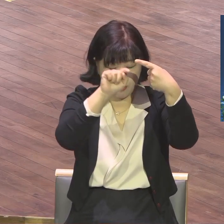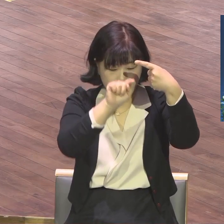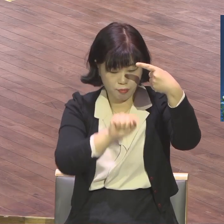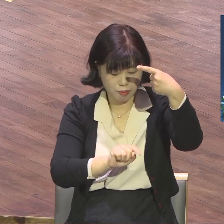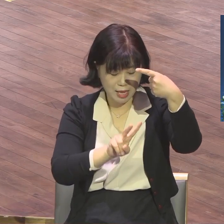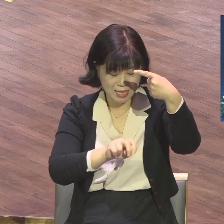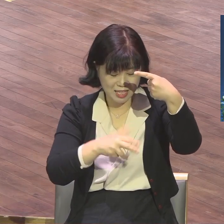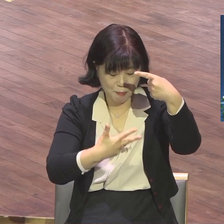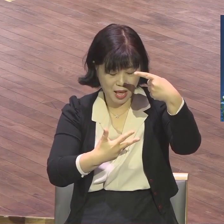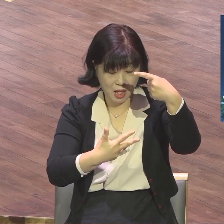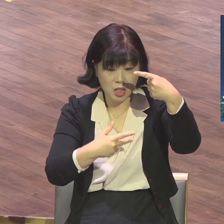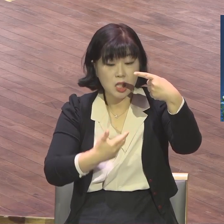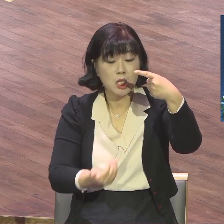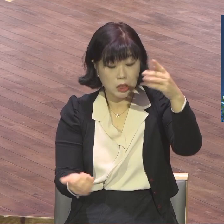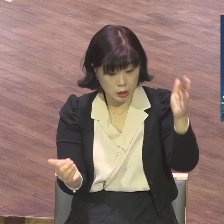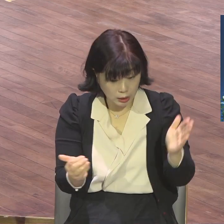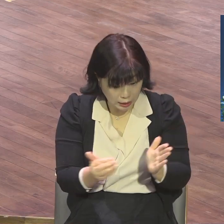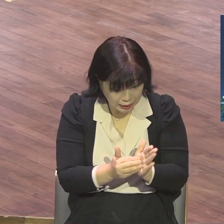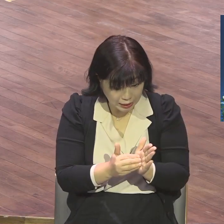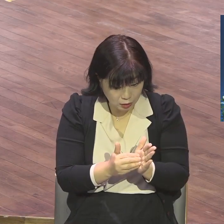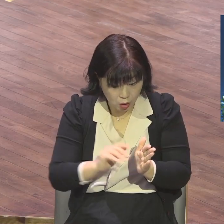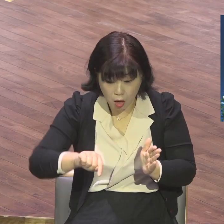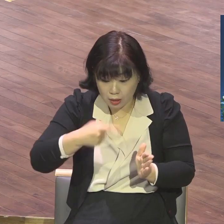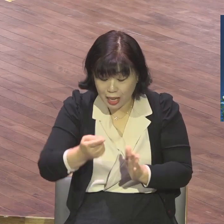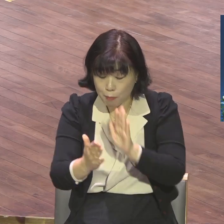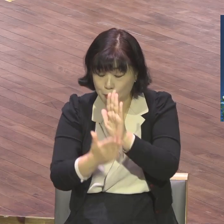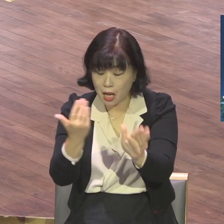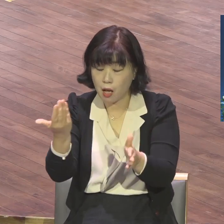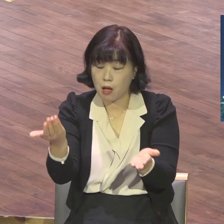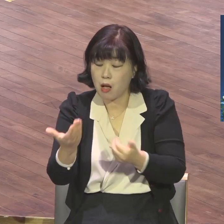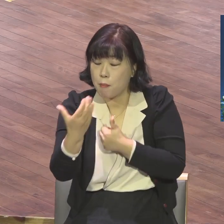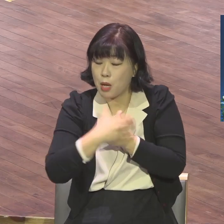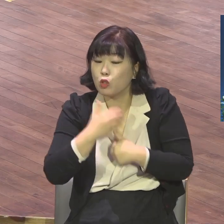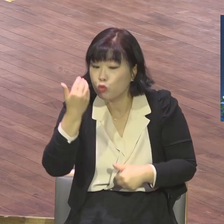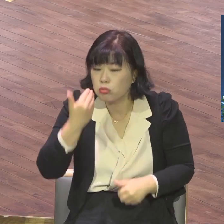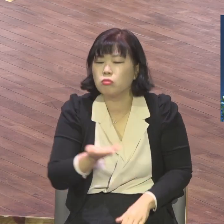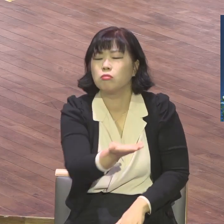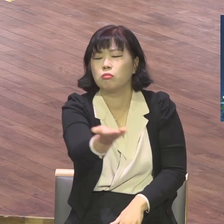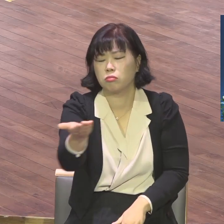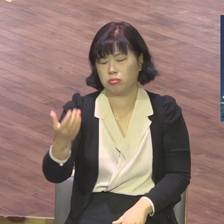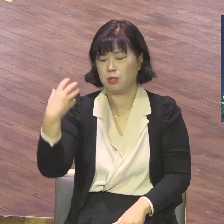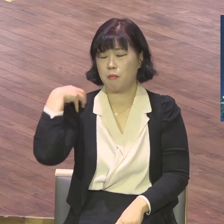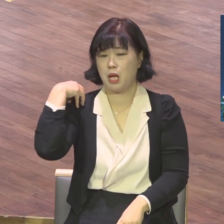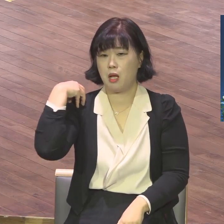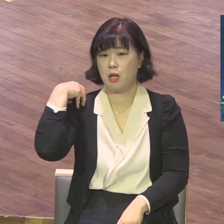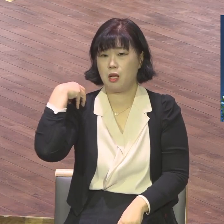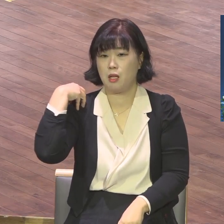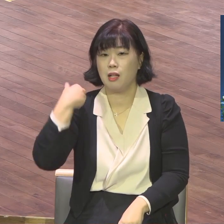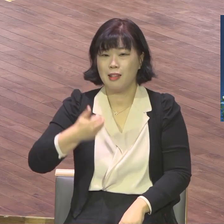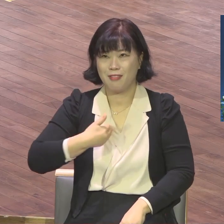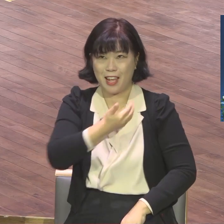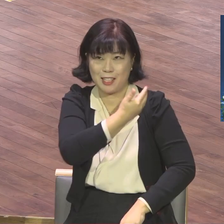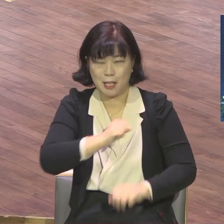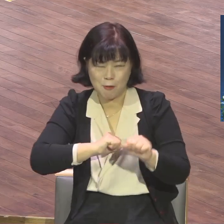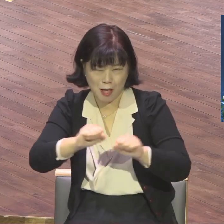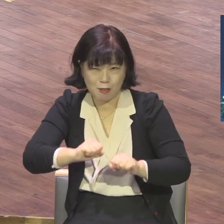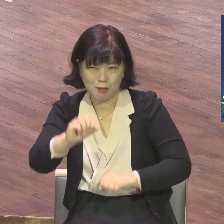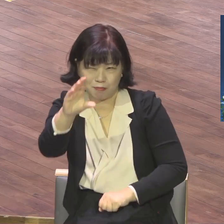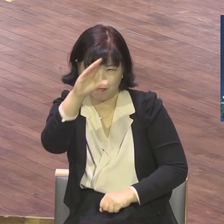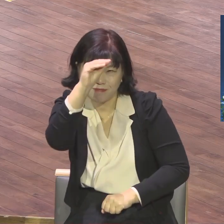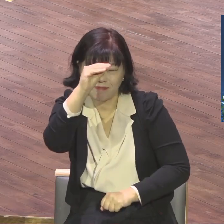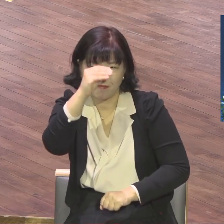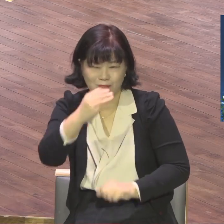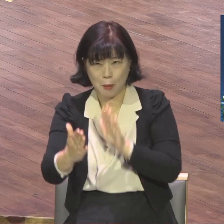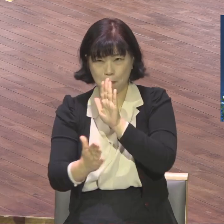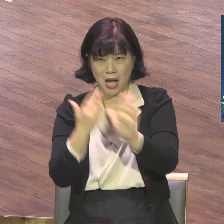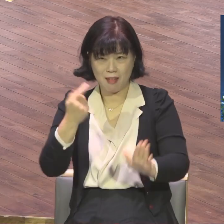후속편은 계속해서 진행이 되는 것이다. 우리의 삶이 사도행전적 삶이 되어야 된다. 사도행전